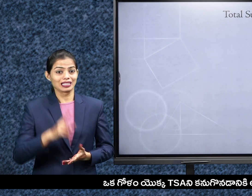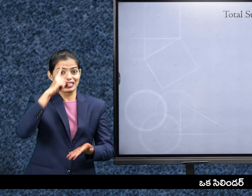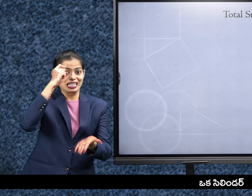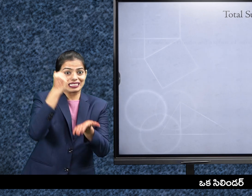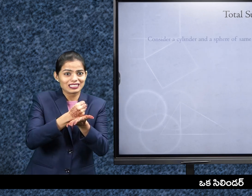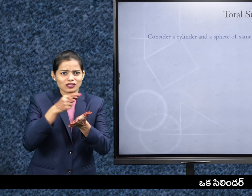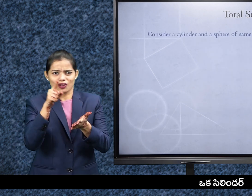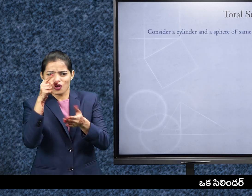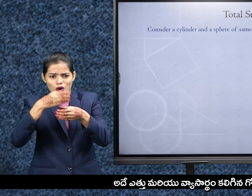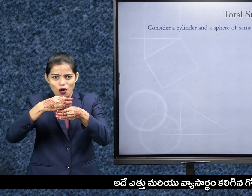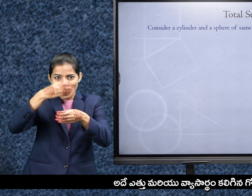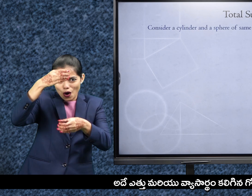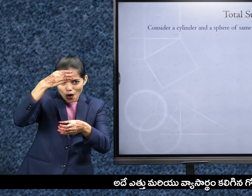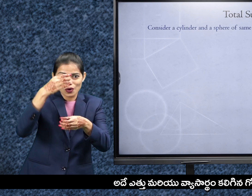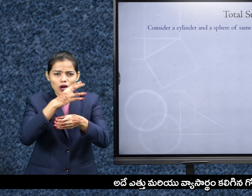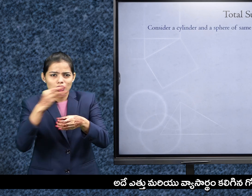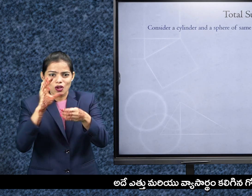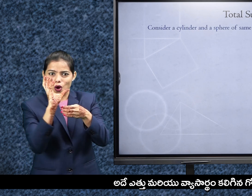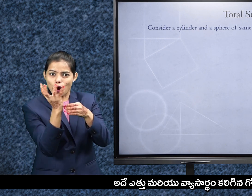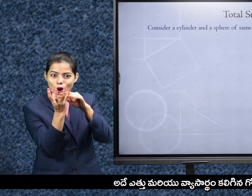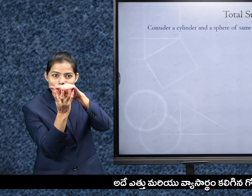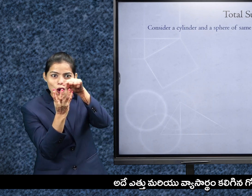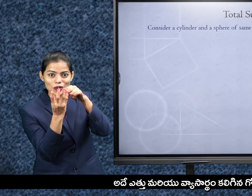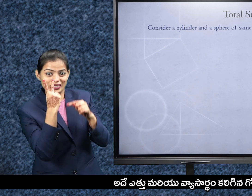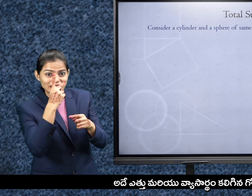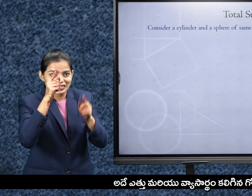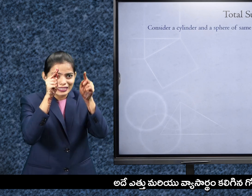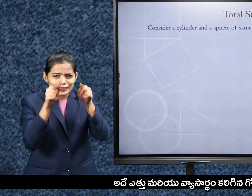ఒక సిలిండర్ ఒకటే ఎత్తు వ్యాసార్థం కలిగిన గోళాన్ని పరిగణించండి.